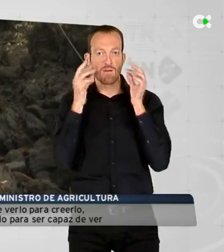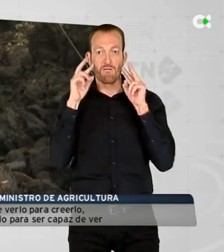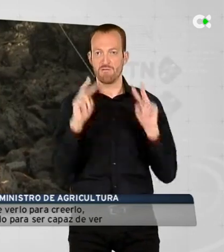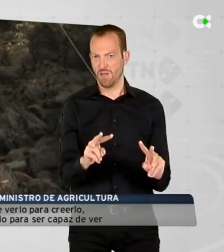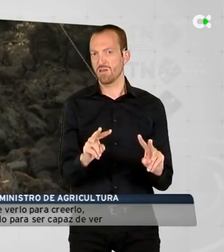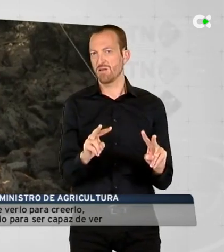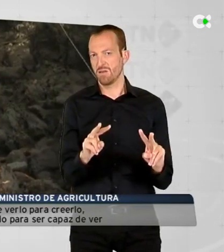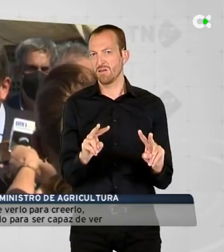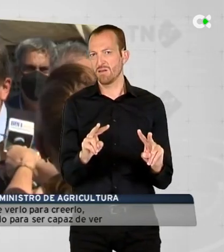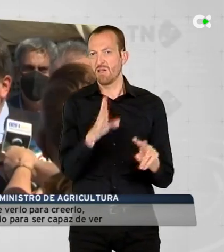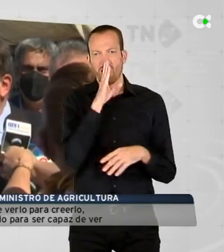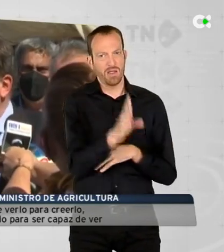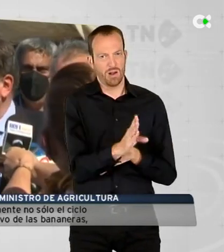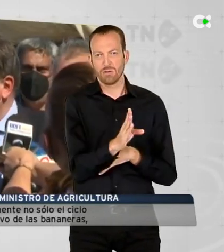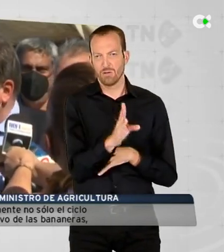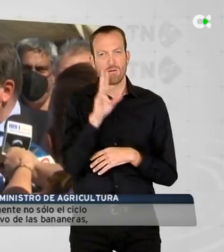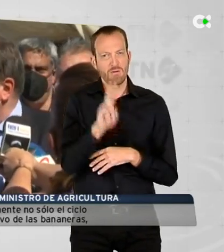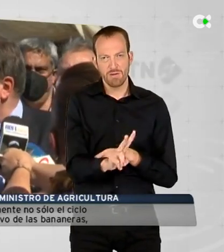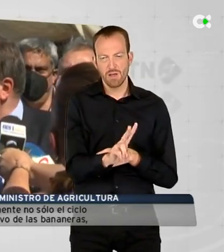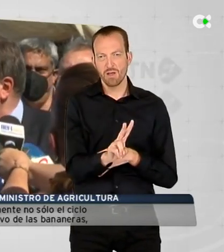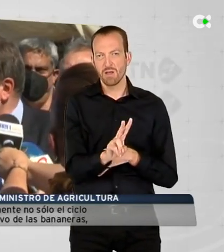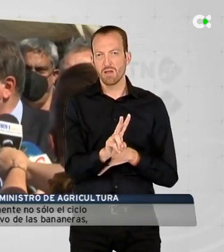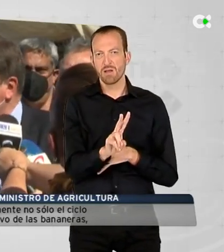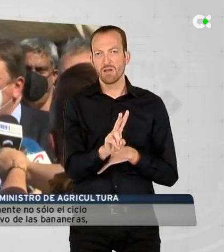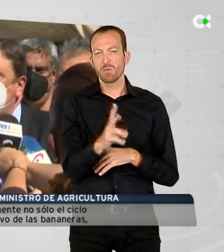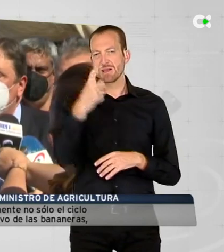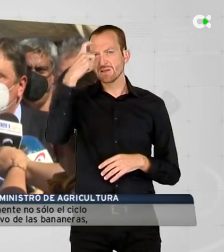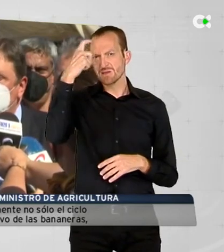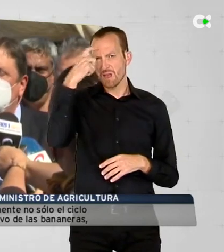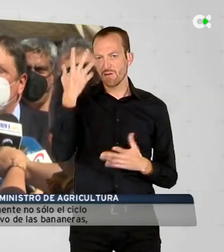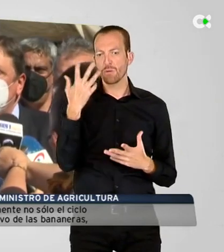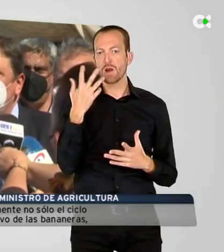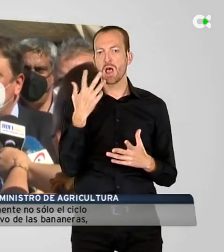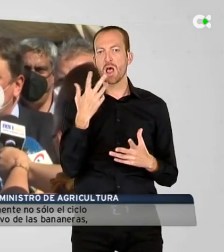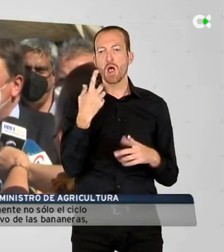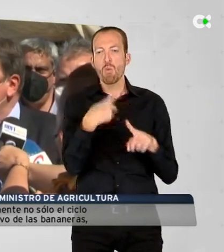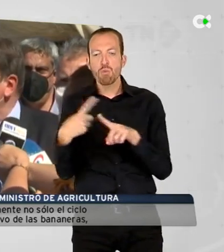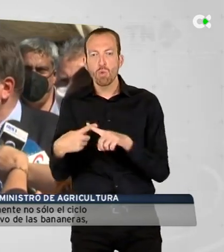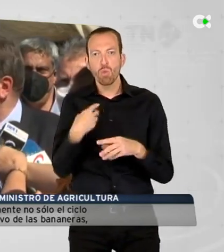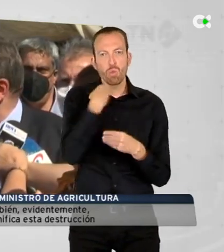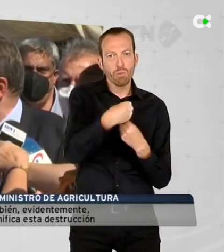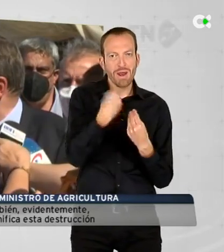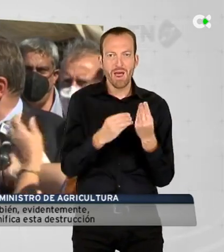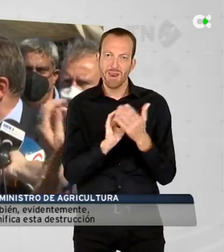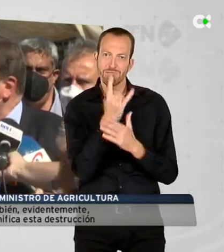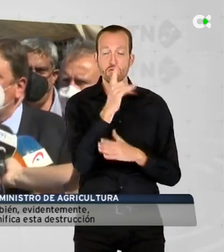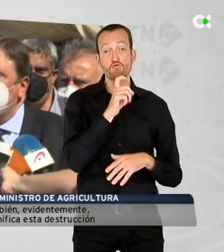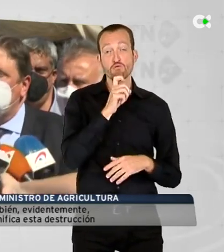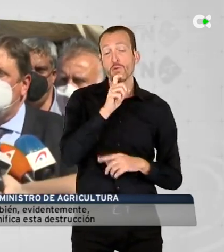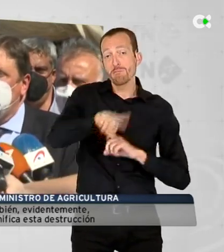Hay que verlo para ser capaz de ver exactamente no solo el ciclo productivo de las bananeras sino también